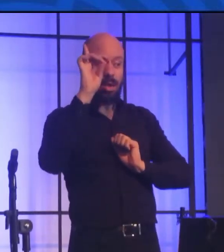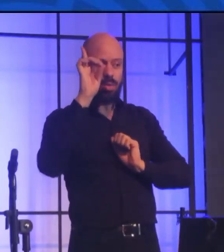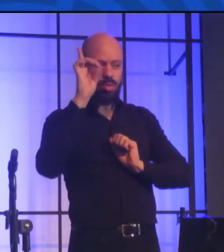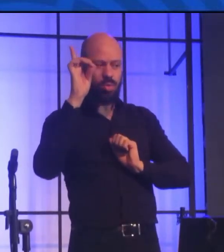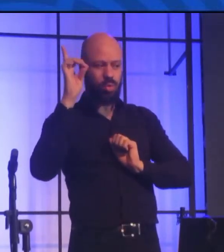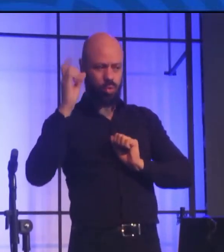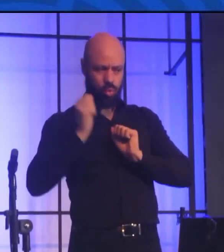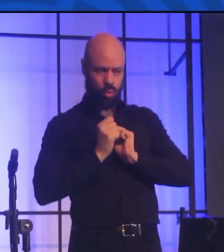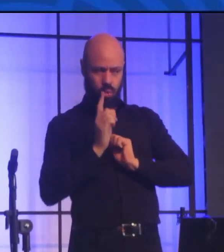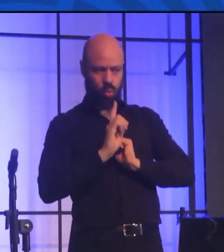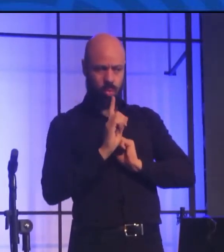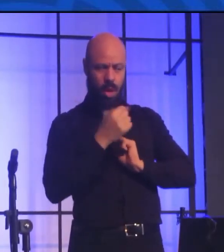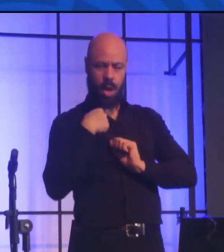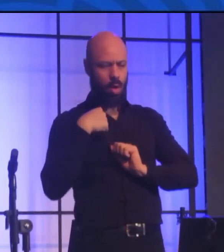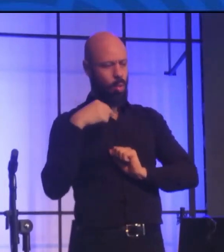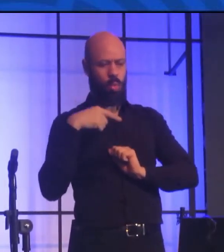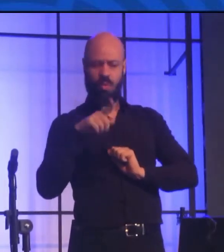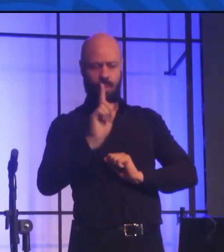eu vou precisar.